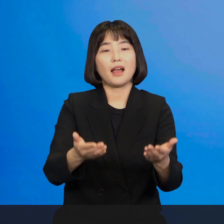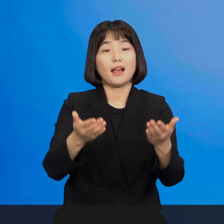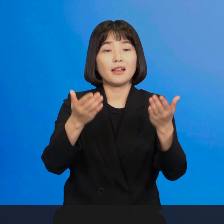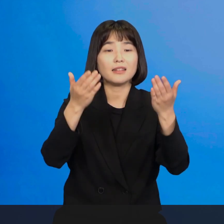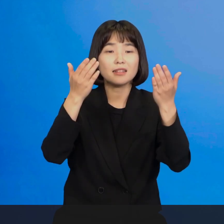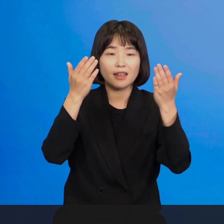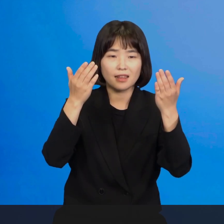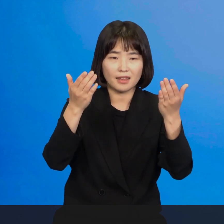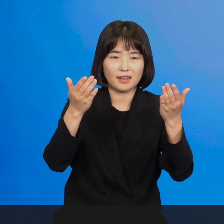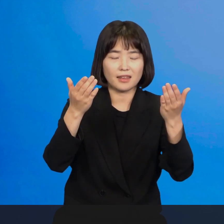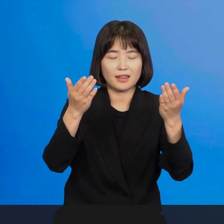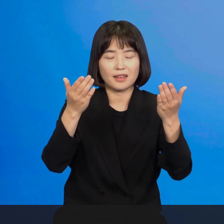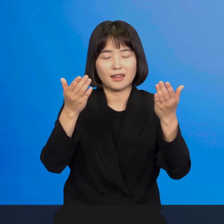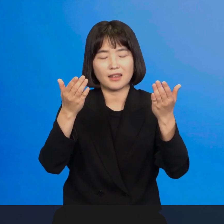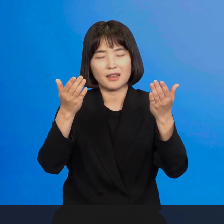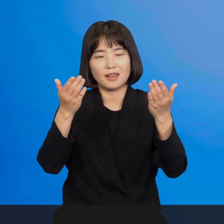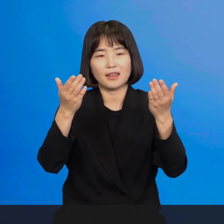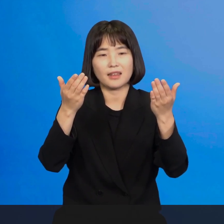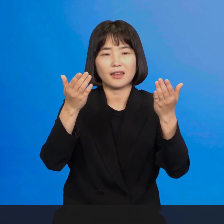예배하네.